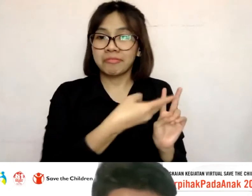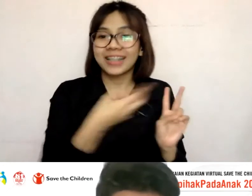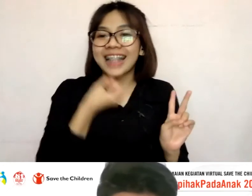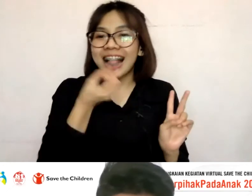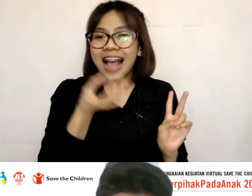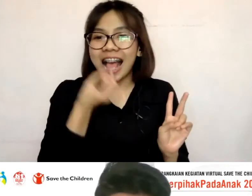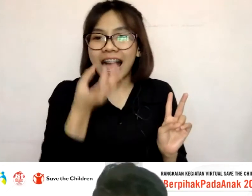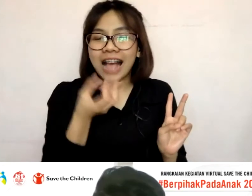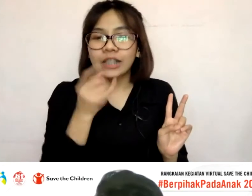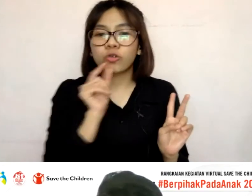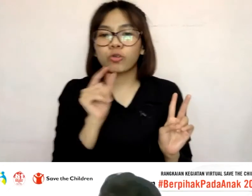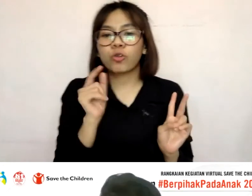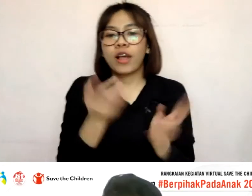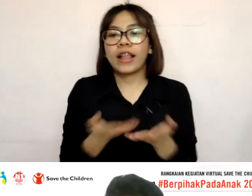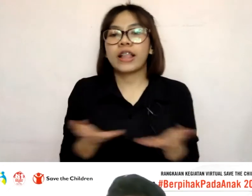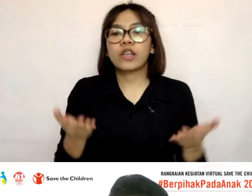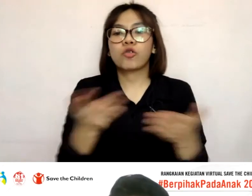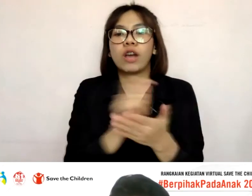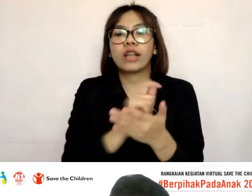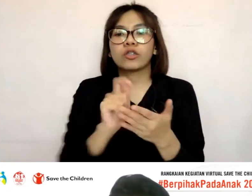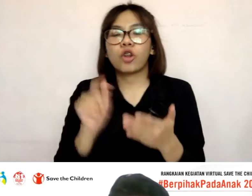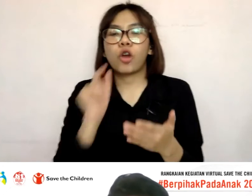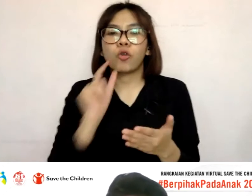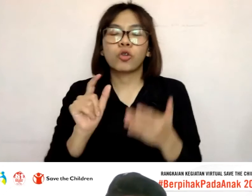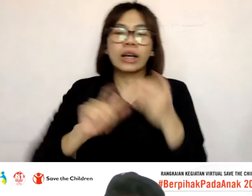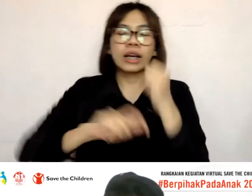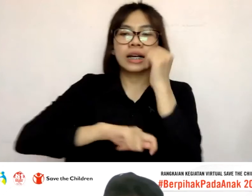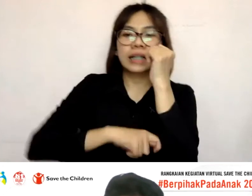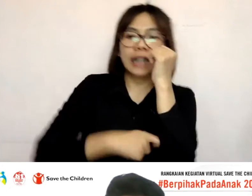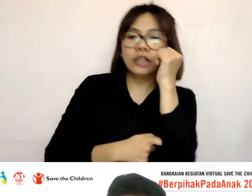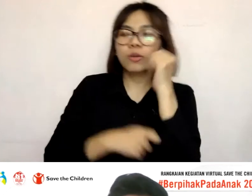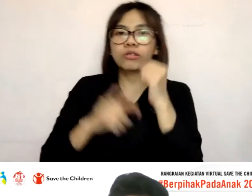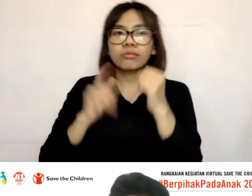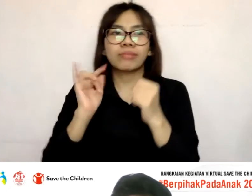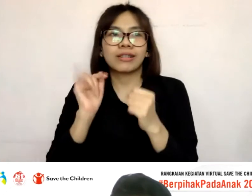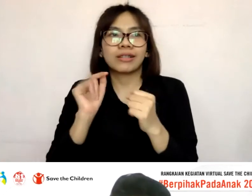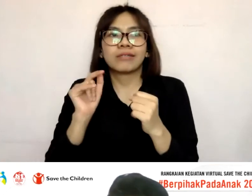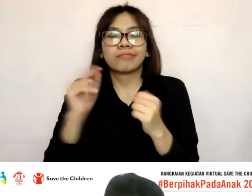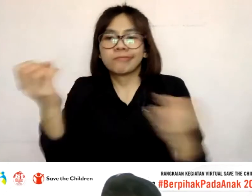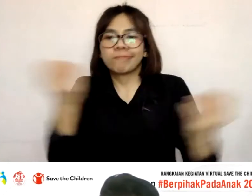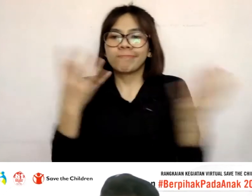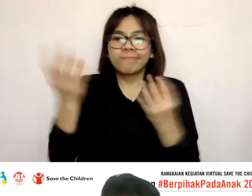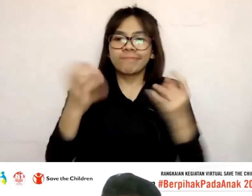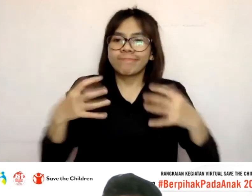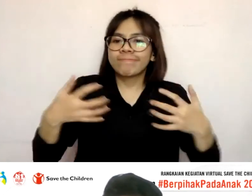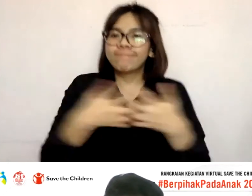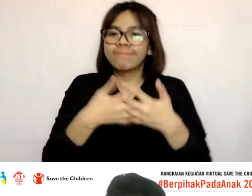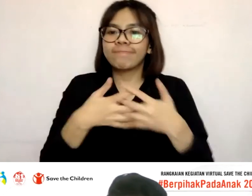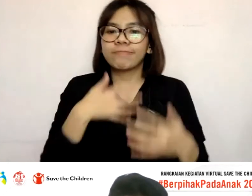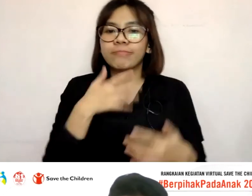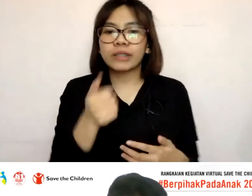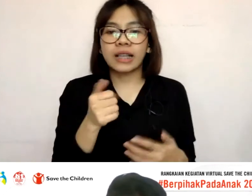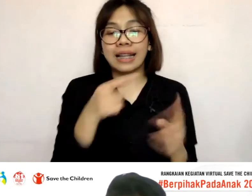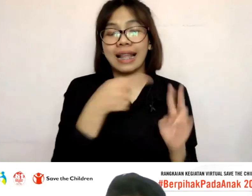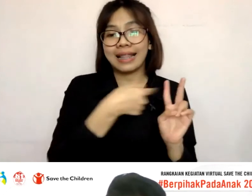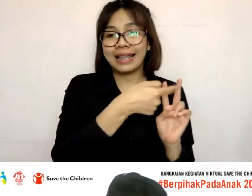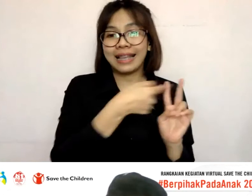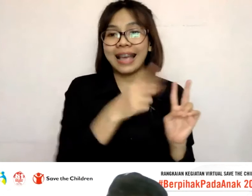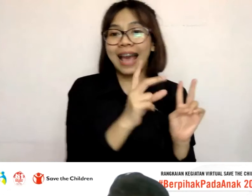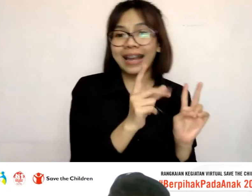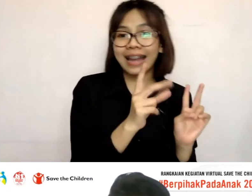pendidikan di lingkungan sekolah yang responsif gender, dan melalui Zaki dan juga Regina mungkin